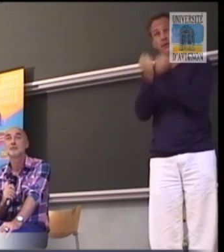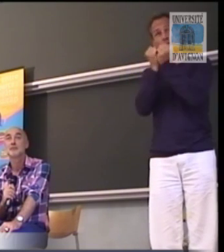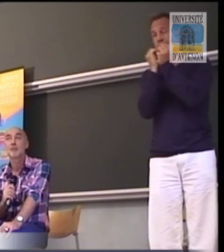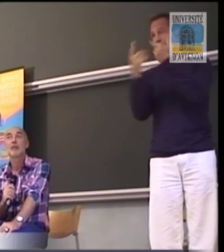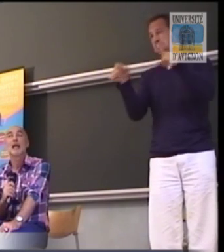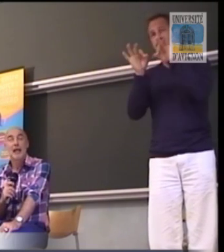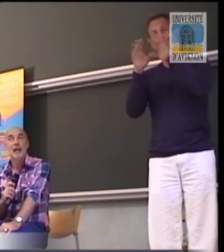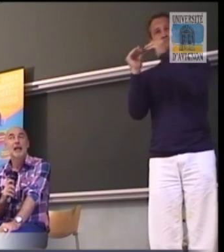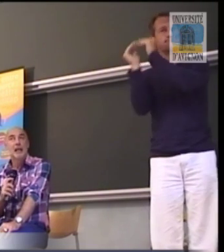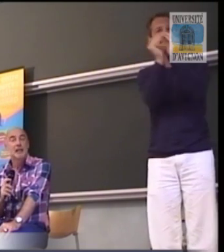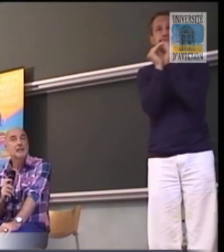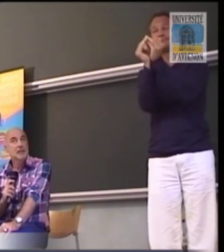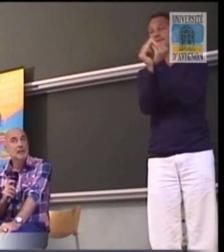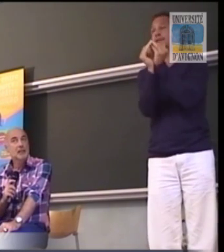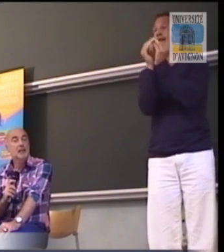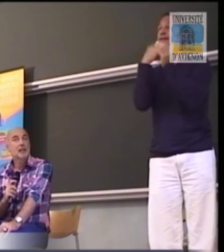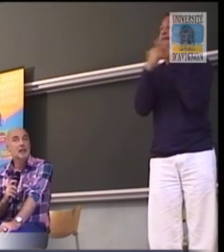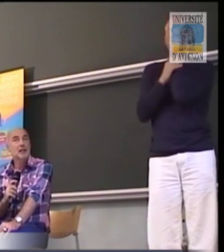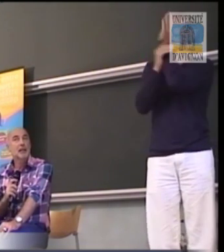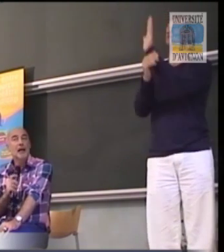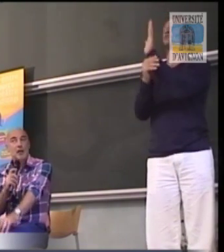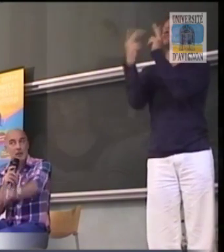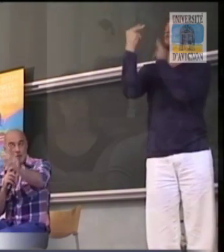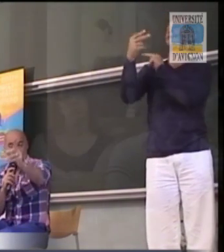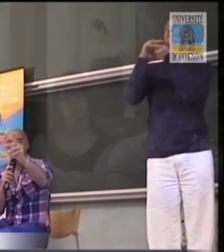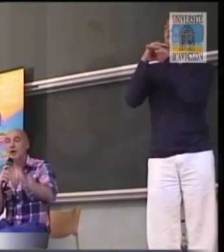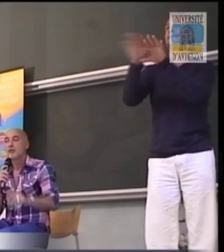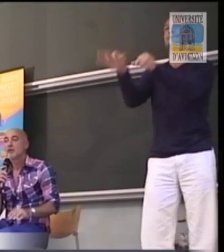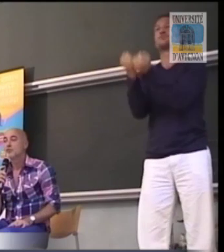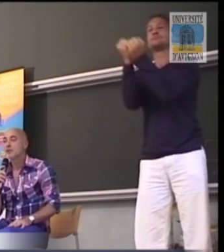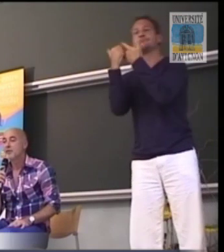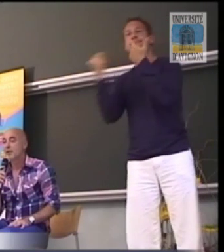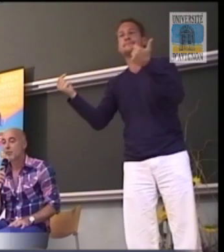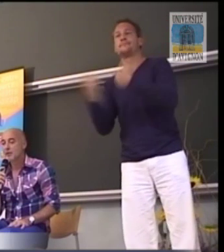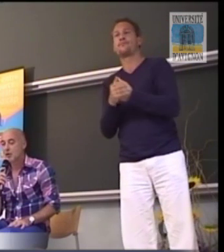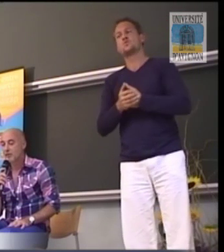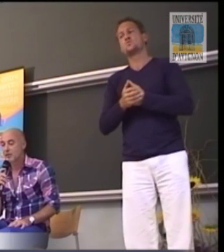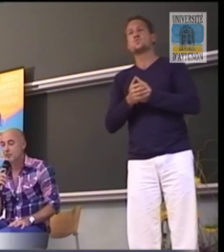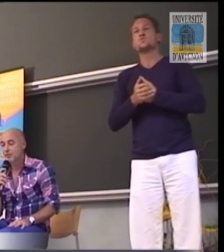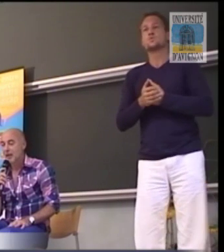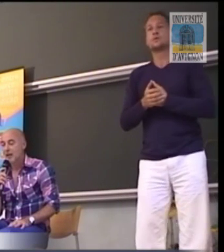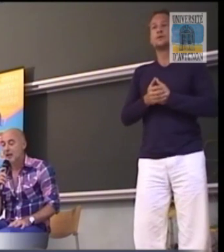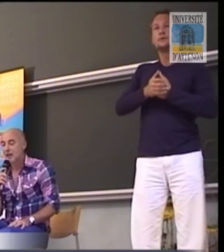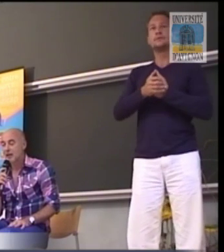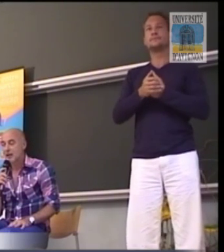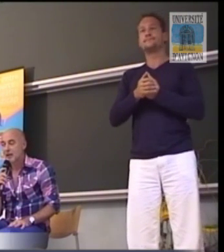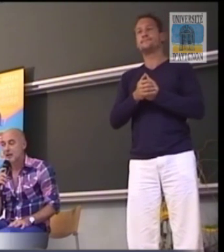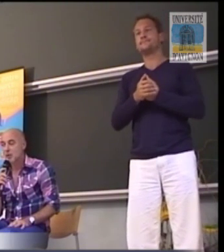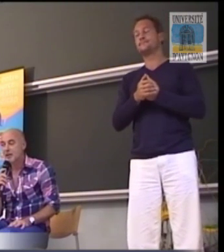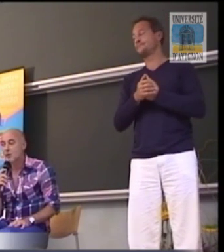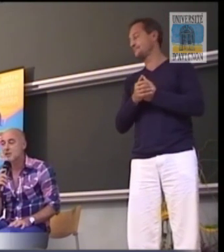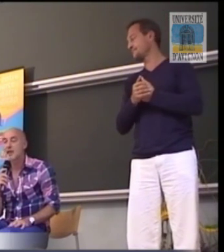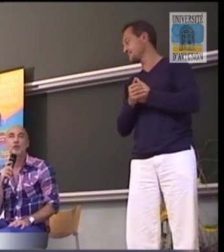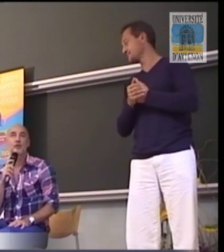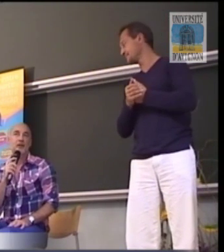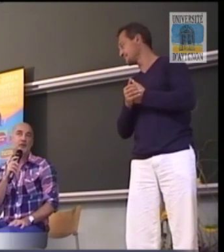sera audible par rapport aux recruteurs, à l'extérieur, au monde politique. Alors, je suis d'accord avec vous, évidemment d'accord avec vous. Je crois